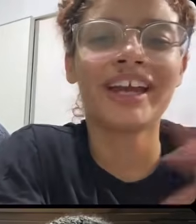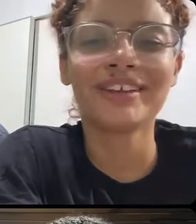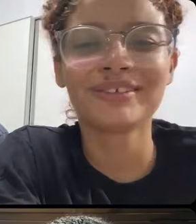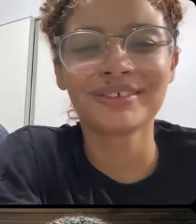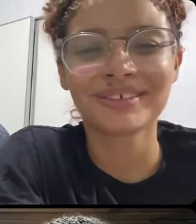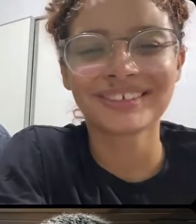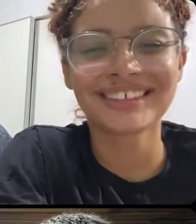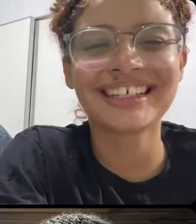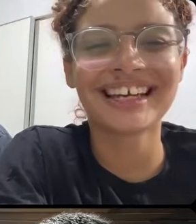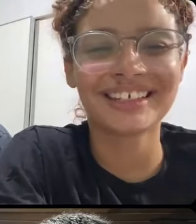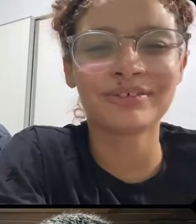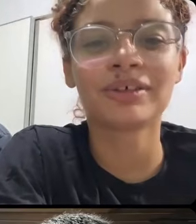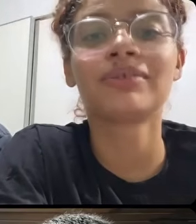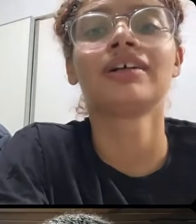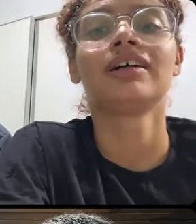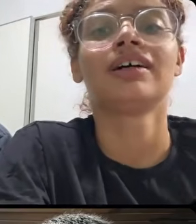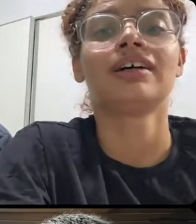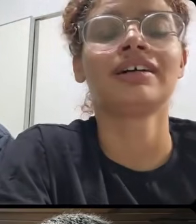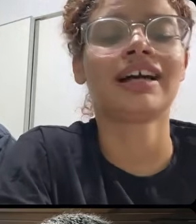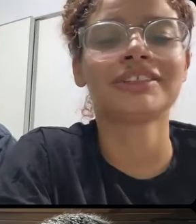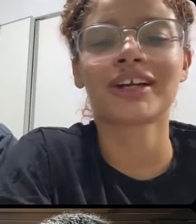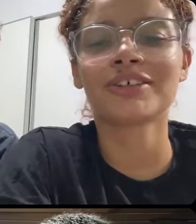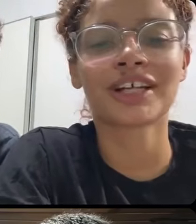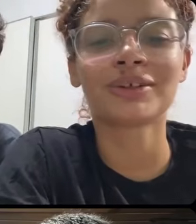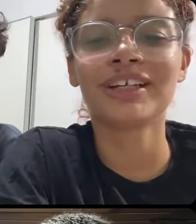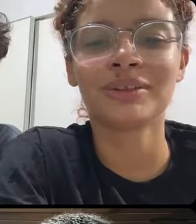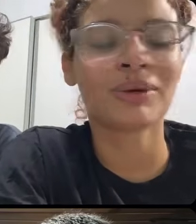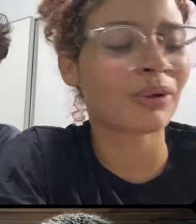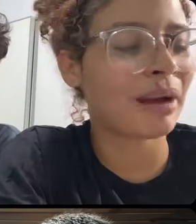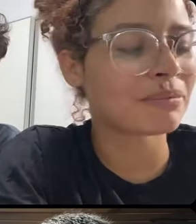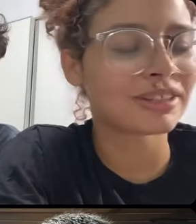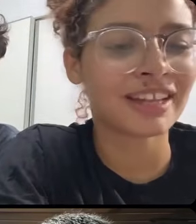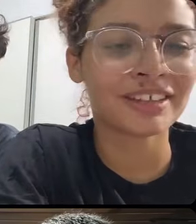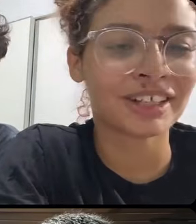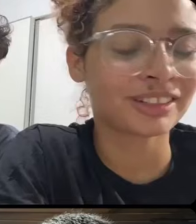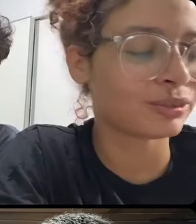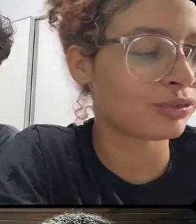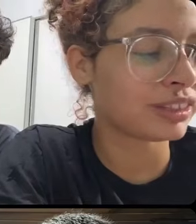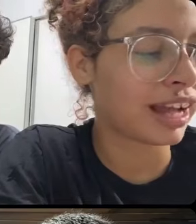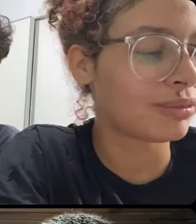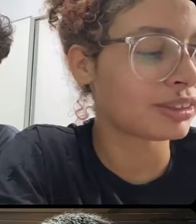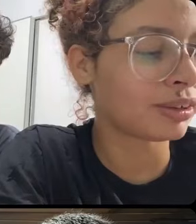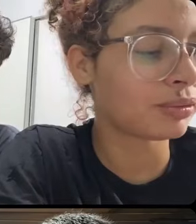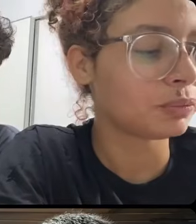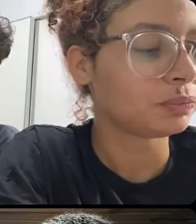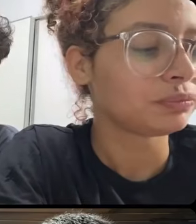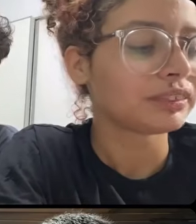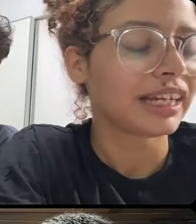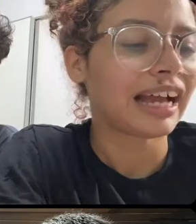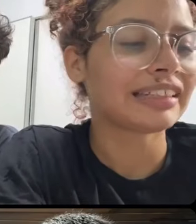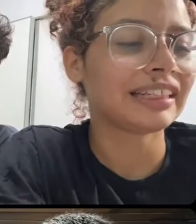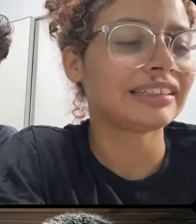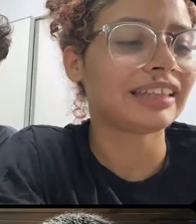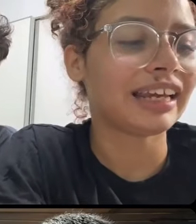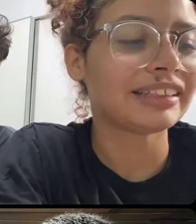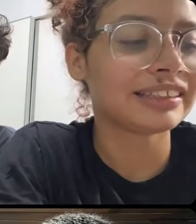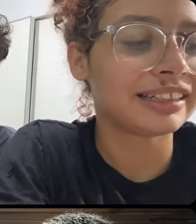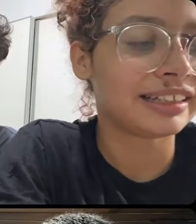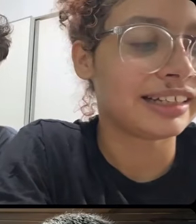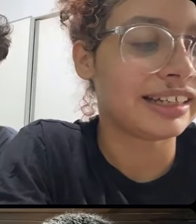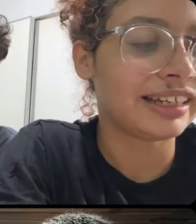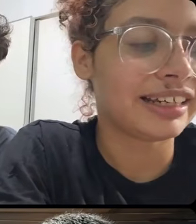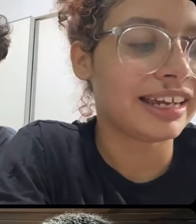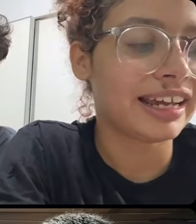já tô morrendo, que aí eu vou. Só que eu já tô ali no meu ápice, né? Já no final. Então, às vezes